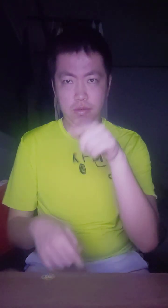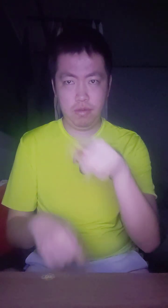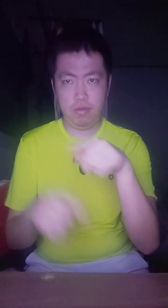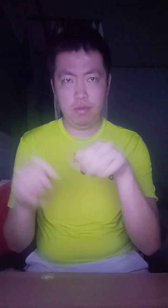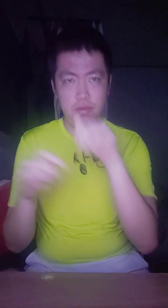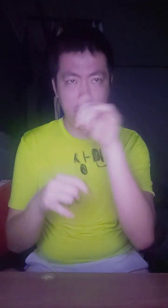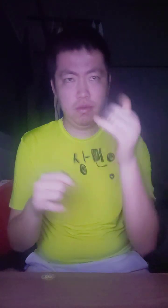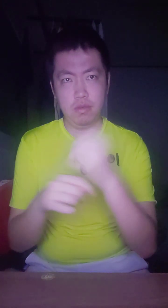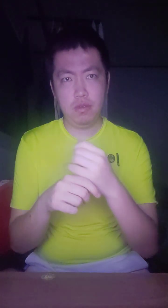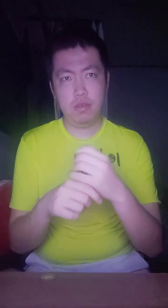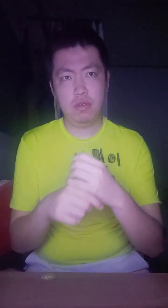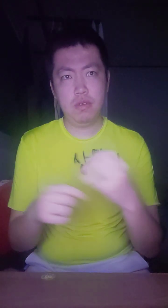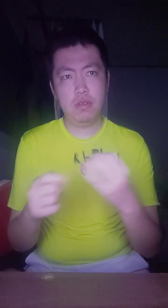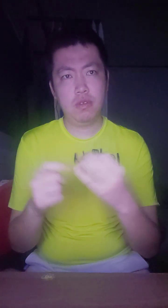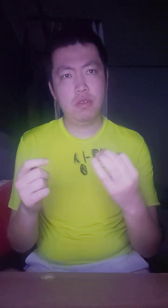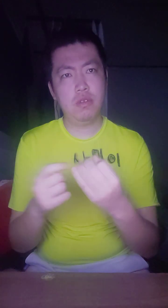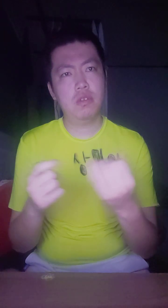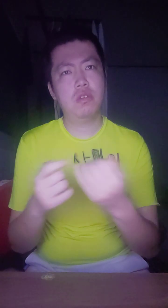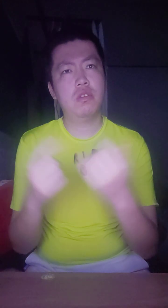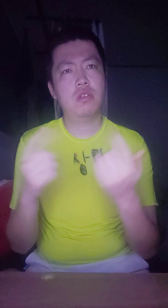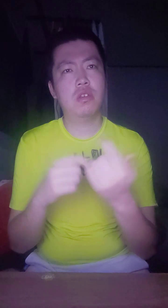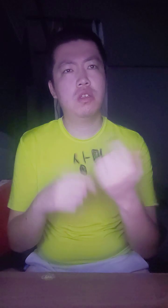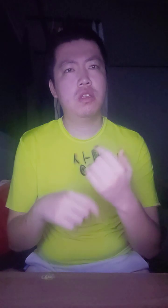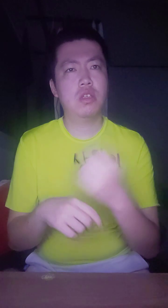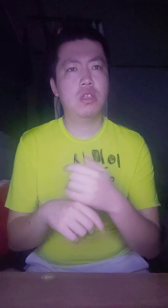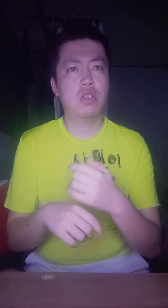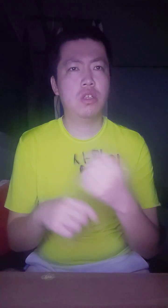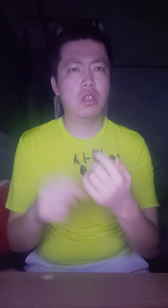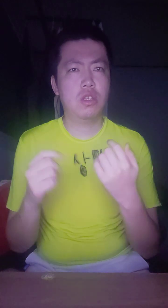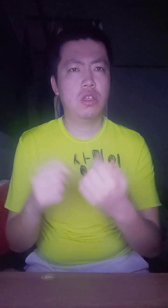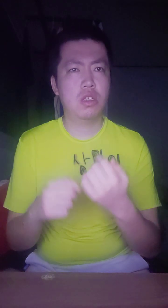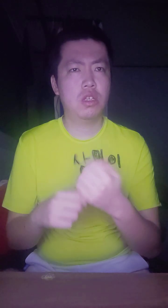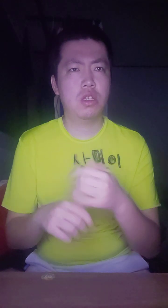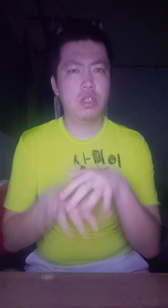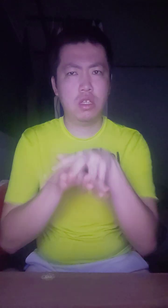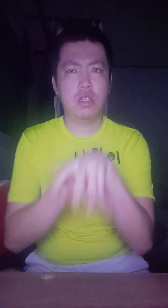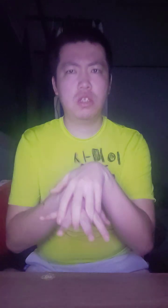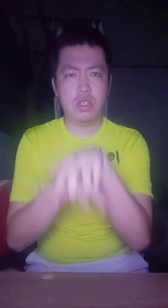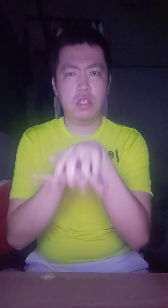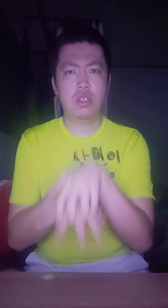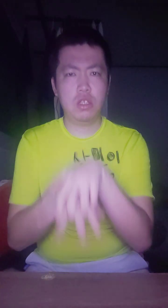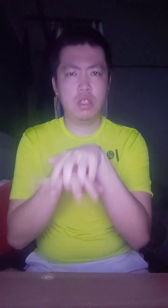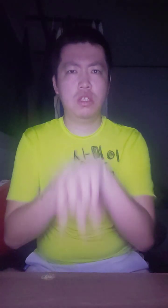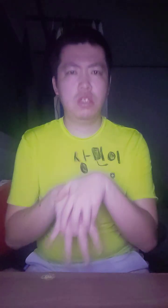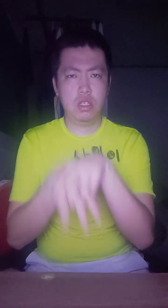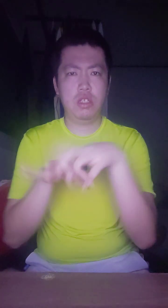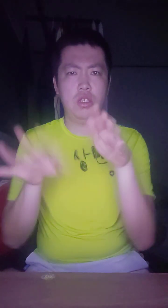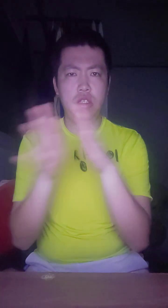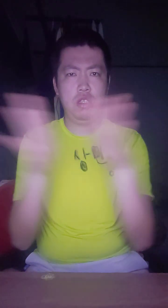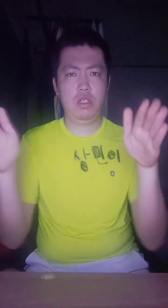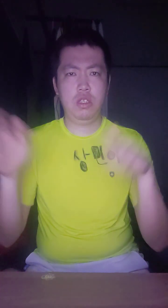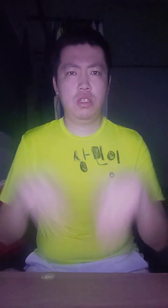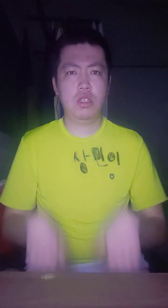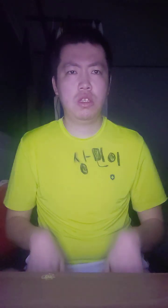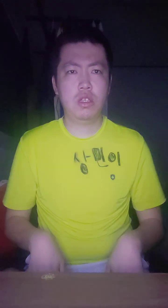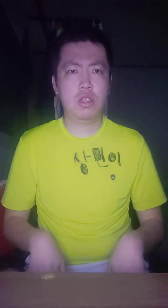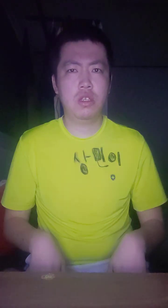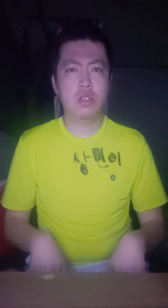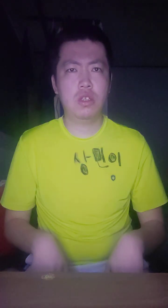뒤 남성은 축 늘어져 있는 한 여성을 끌고 나오더니 심폐소생술을 시작하는데요. 곧바로